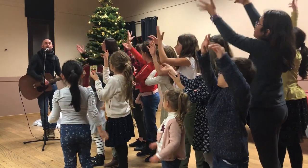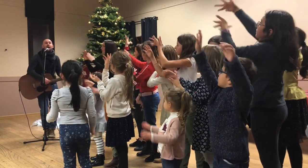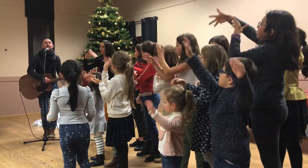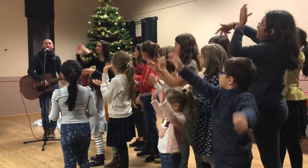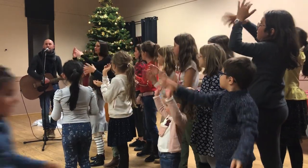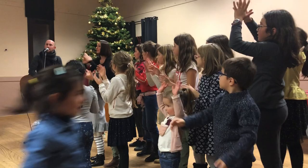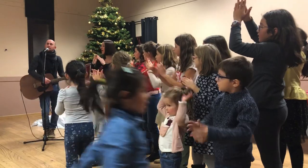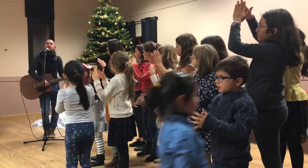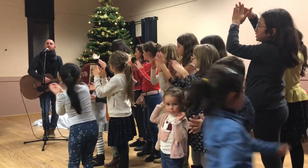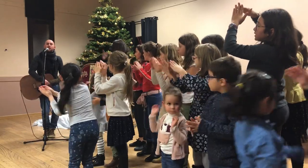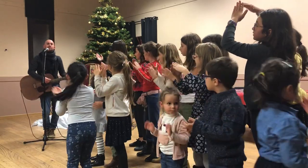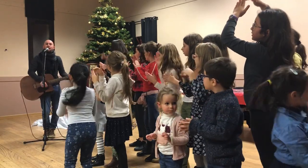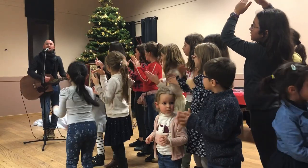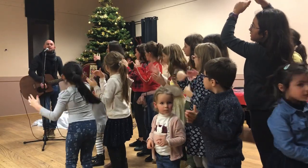voir moi j'aimerais